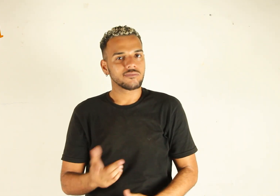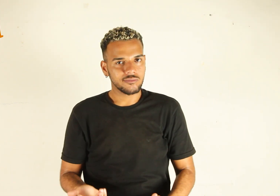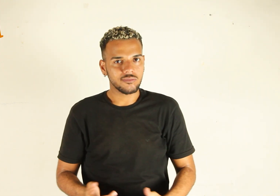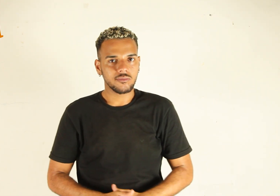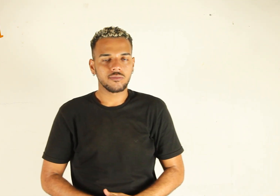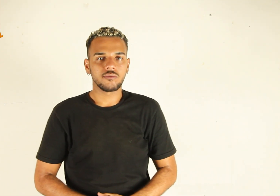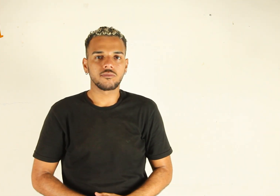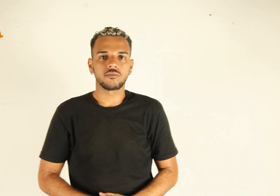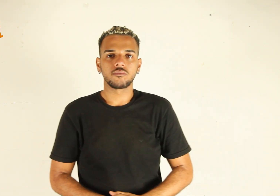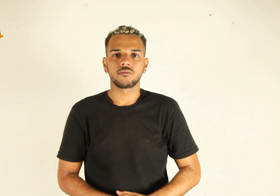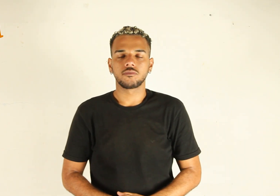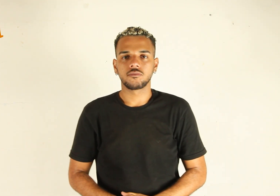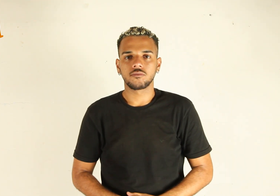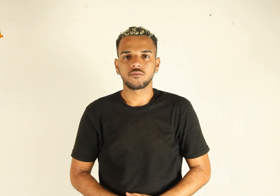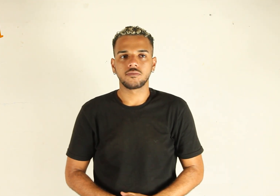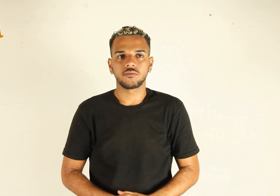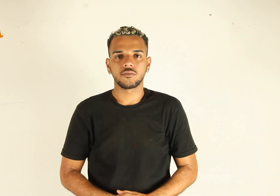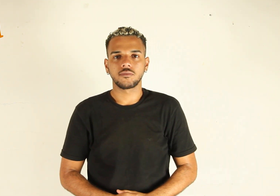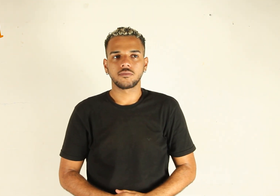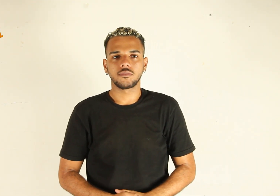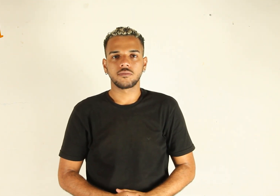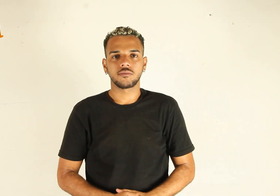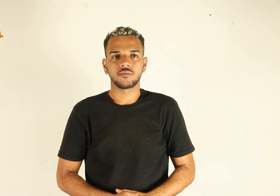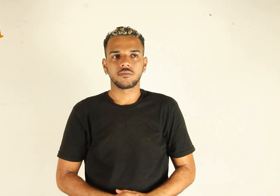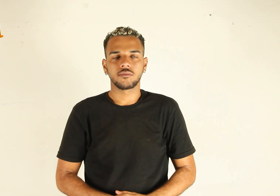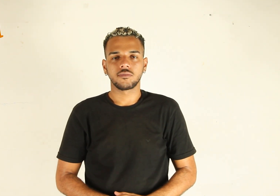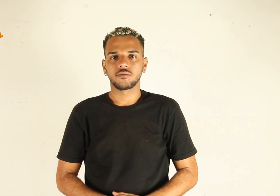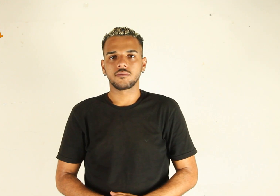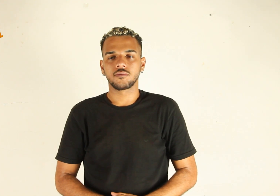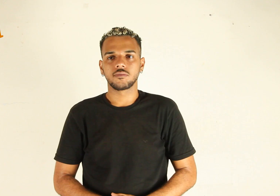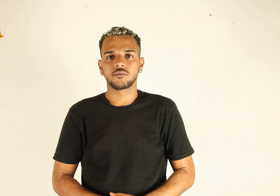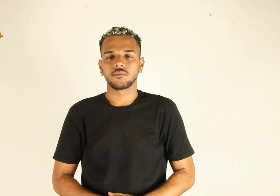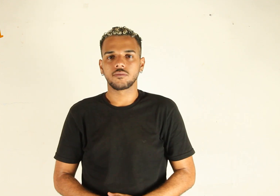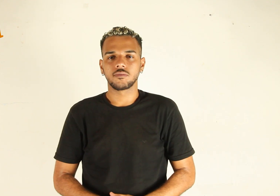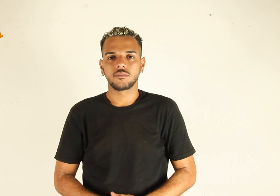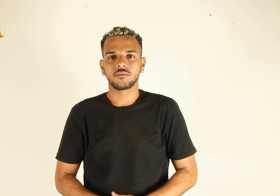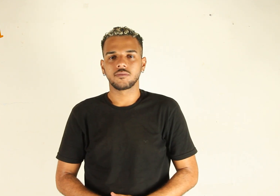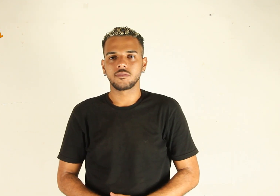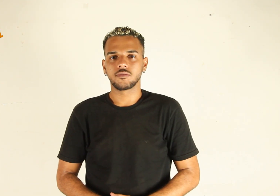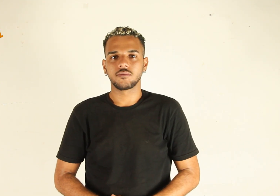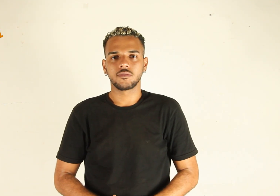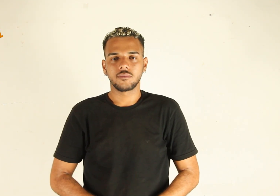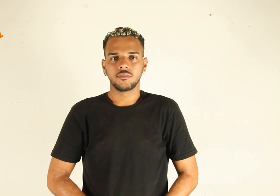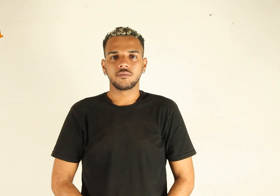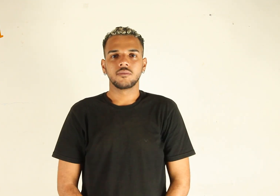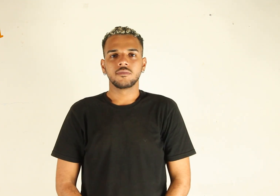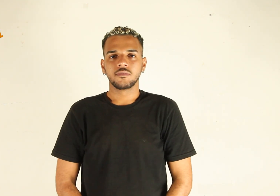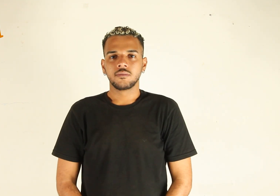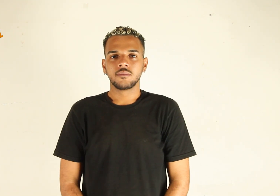dos antepassados para continuar a resistência contra os portugueses. Ela convenceu parte dos que lutavam junto